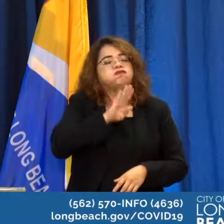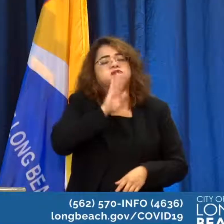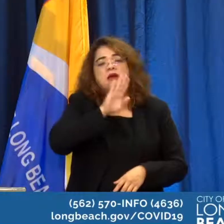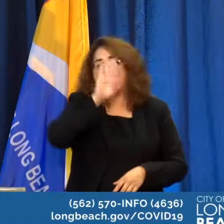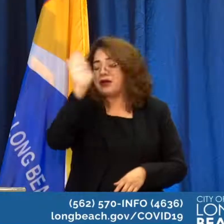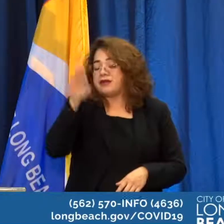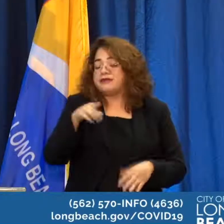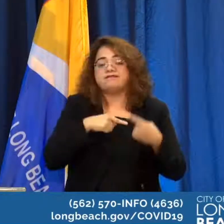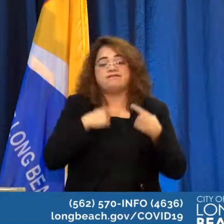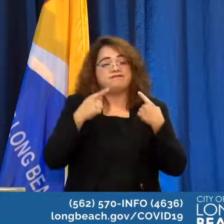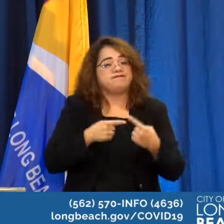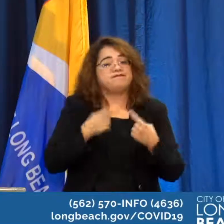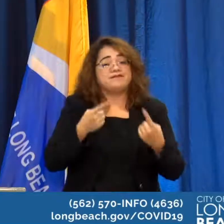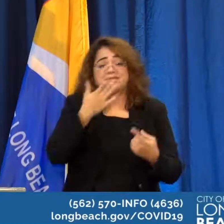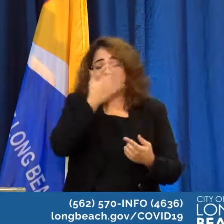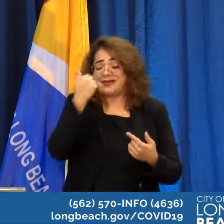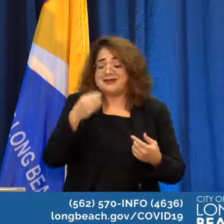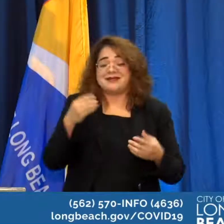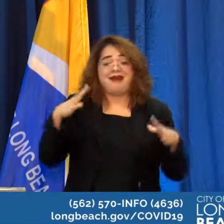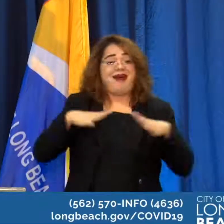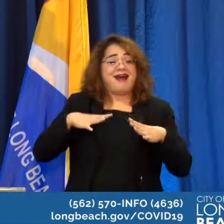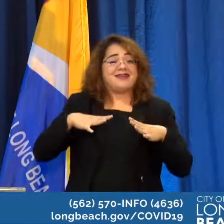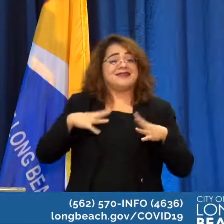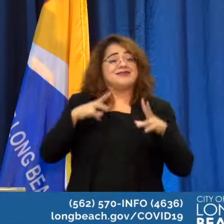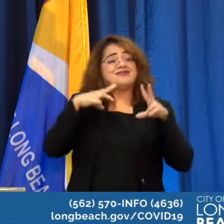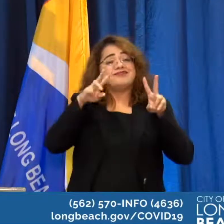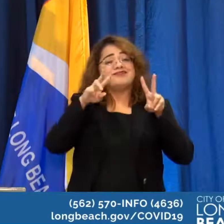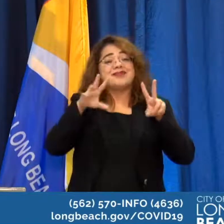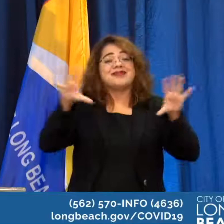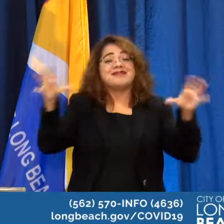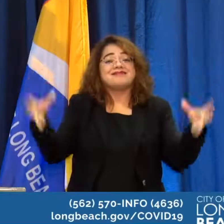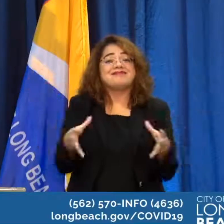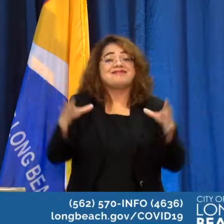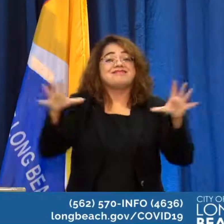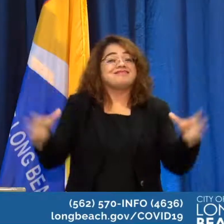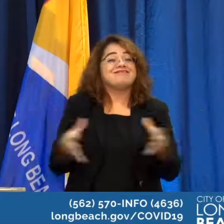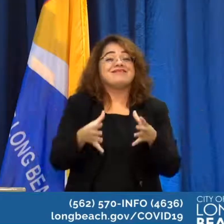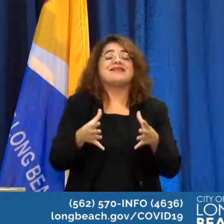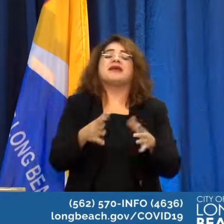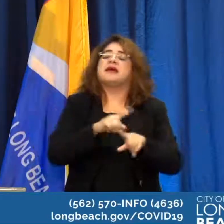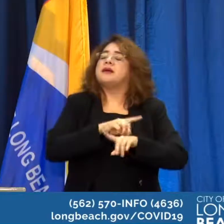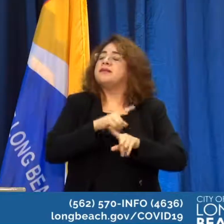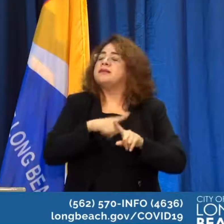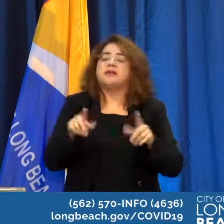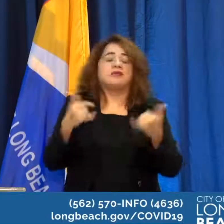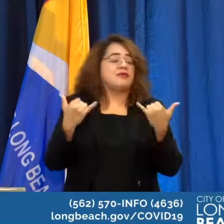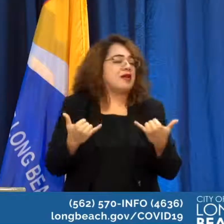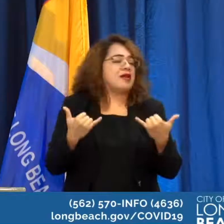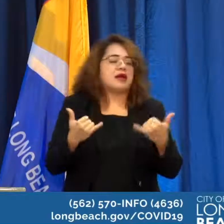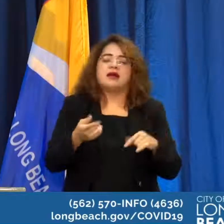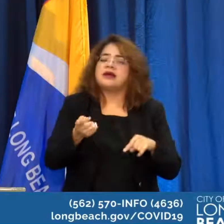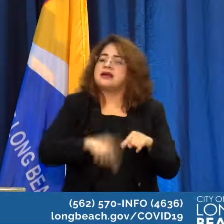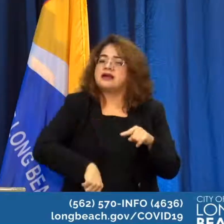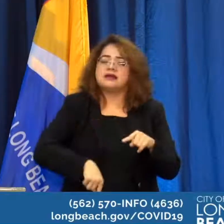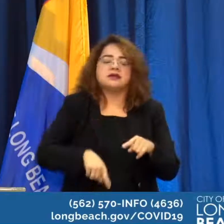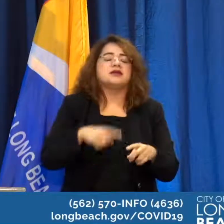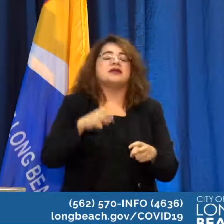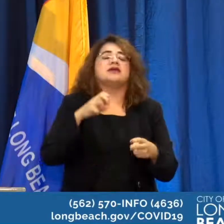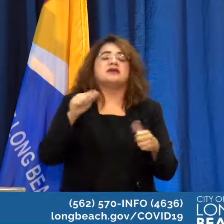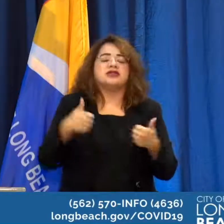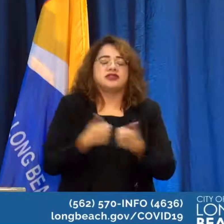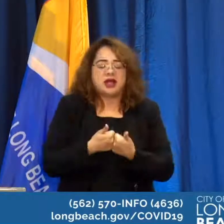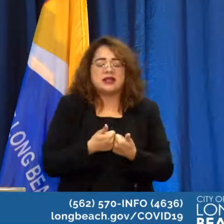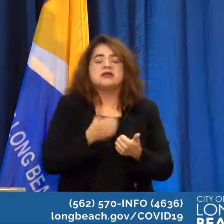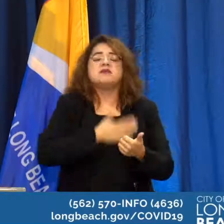también Navidad. Por favor, que cuídense con la comunidad. Estamos en una situación bien difícil, pero cuide tu